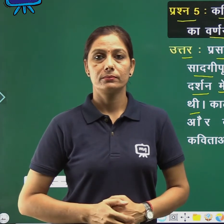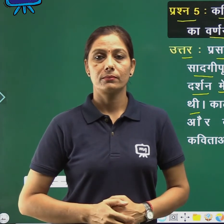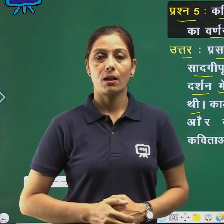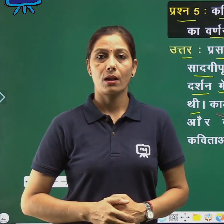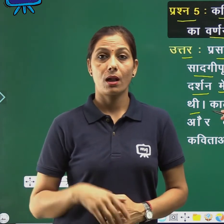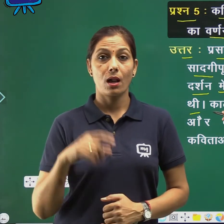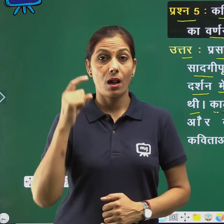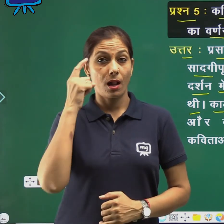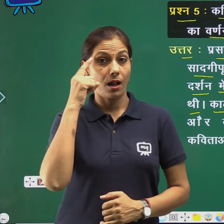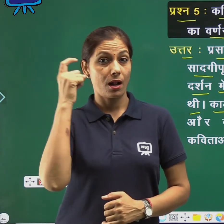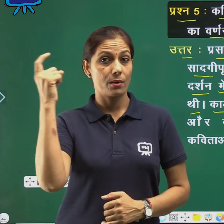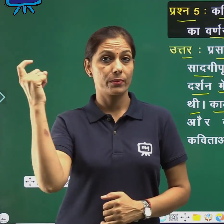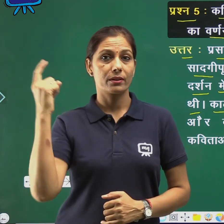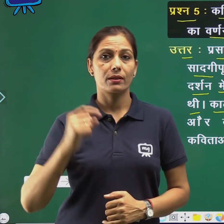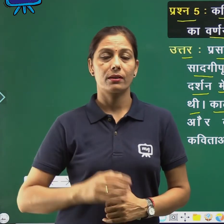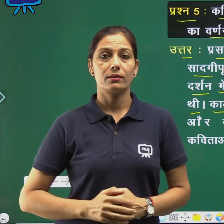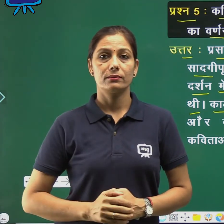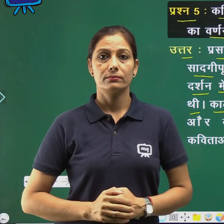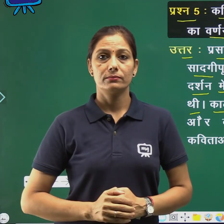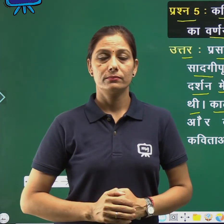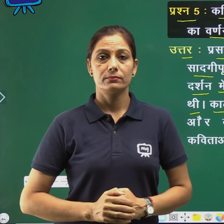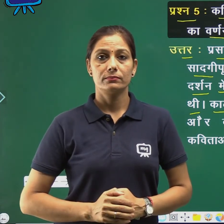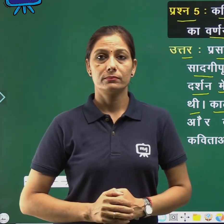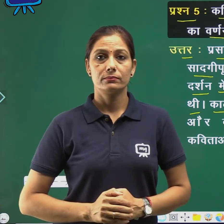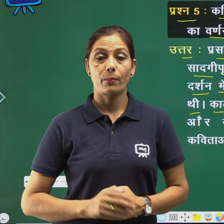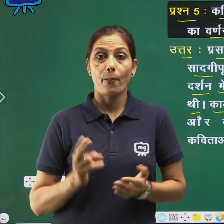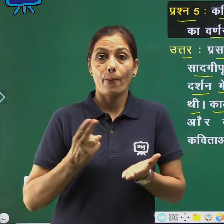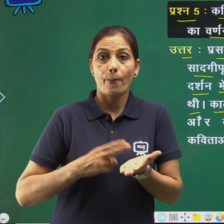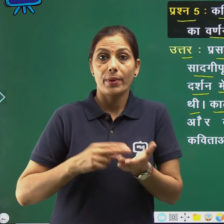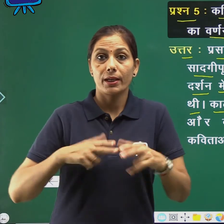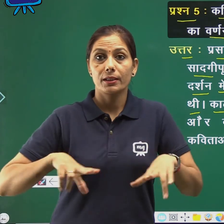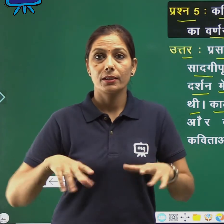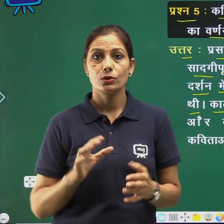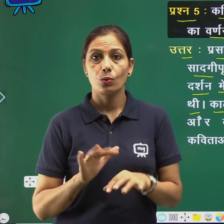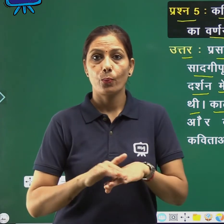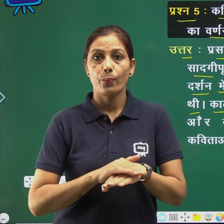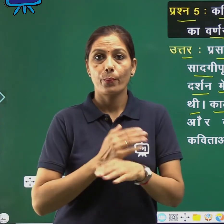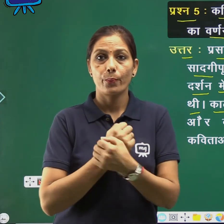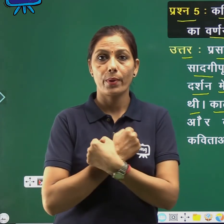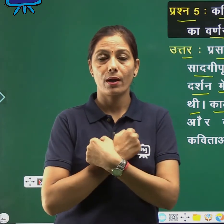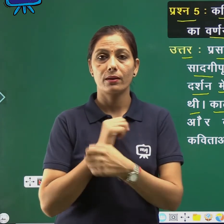काल्पनिकता, प्रकृति प्रेम